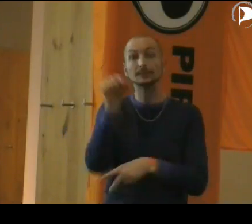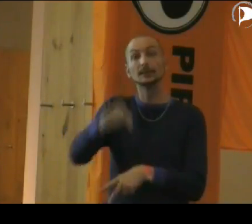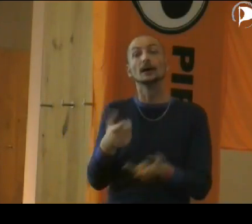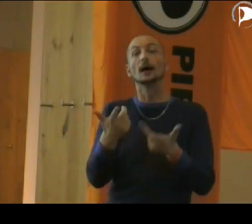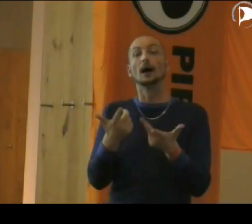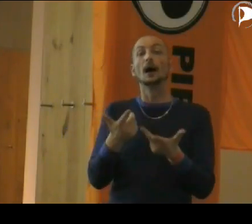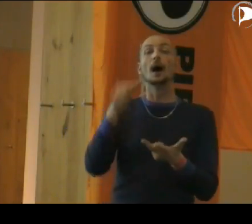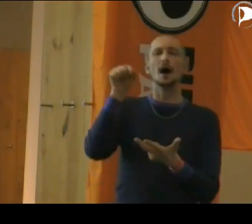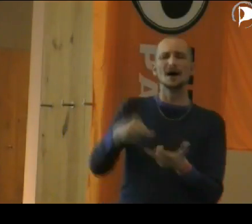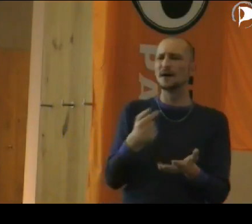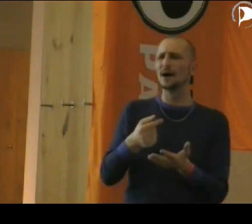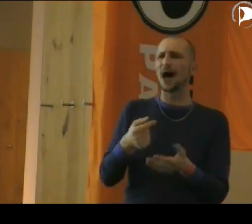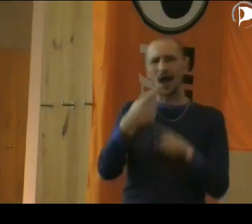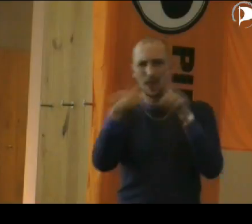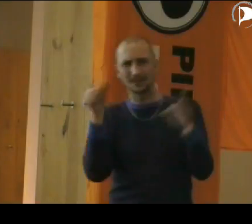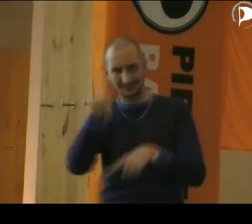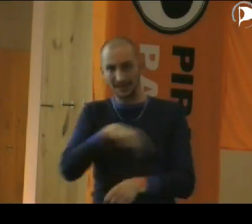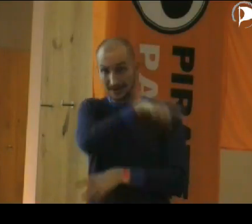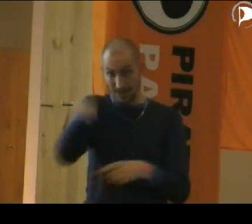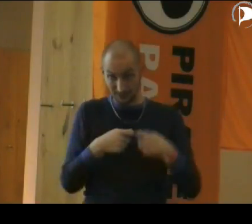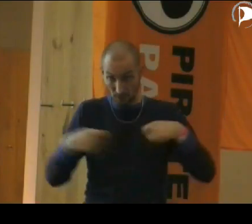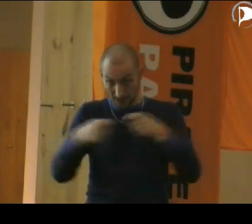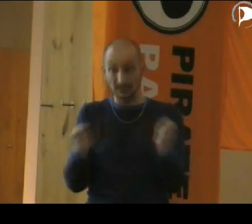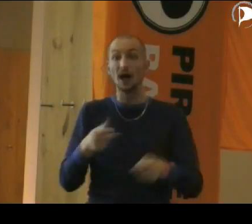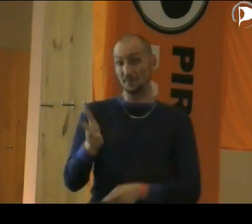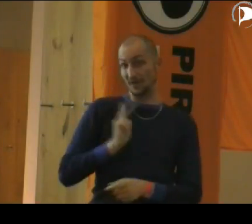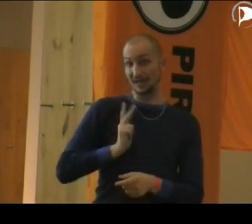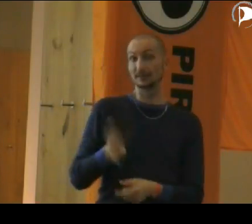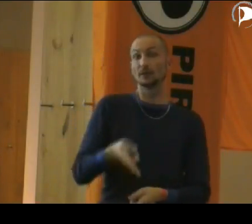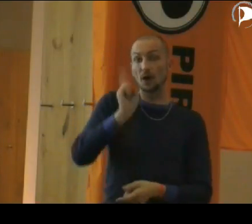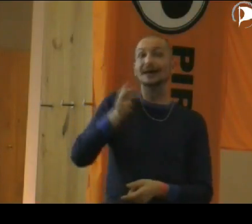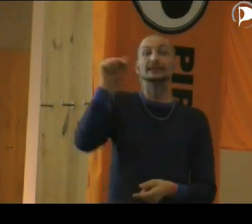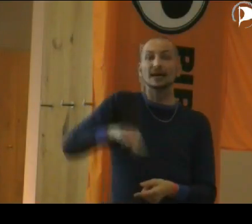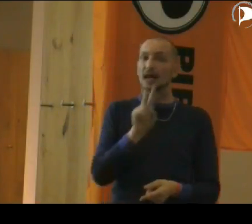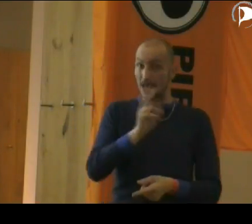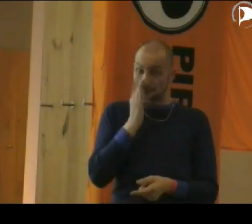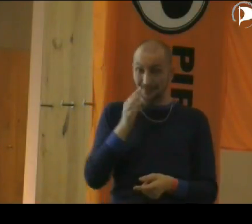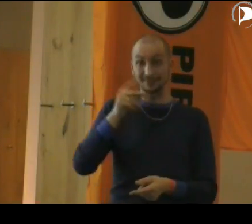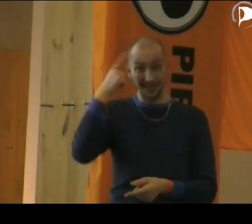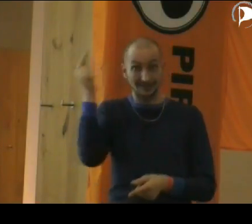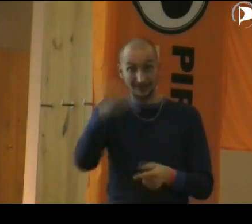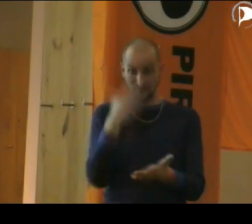gut dann kommt der glaube ich bin ein gemeiner wenig von der krise